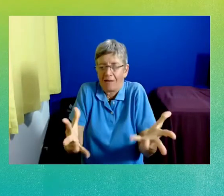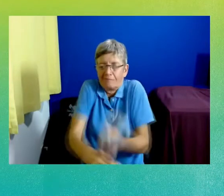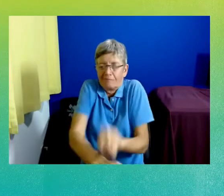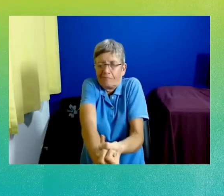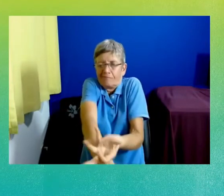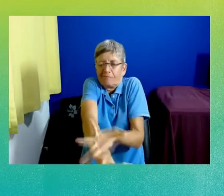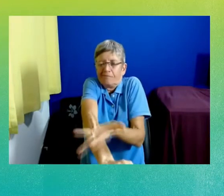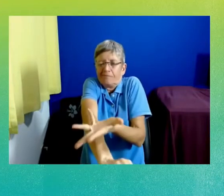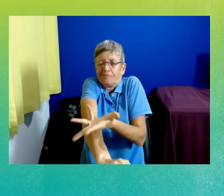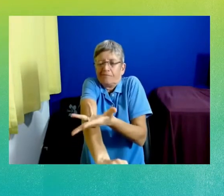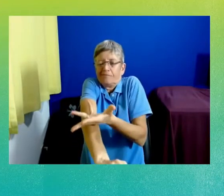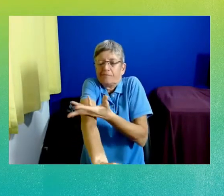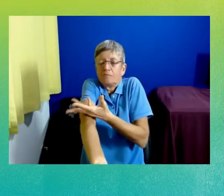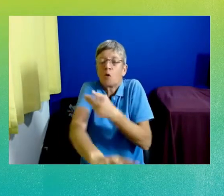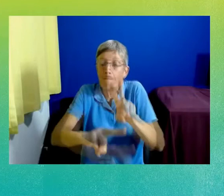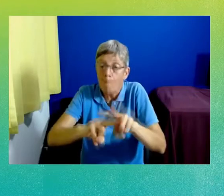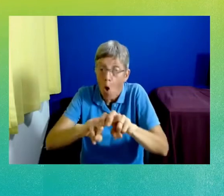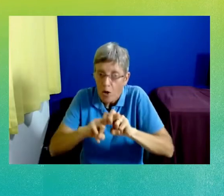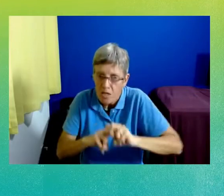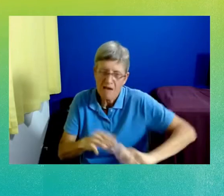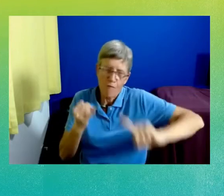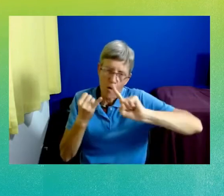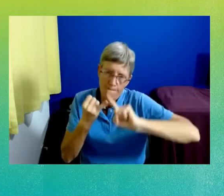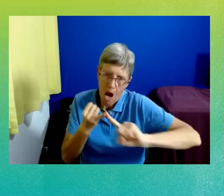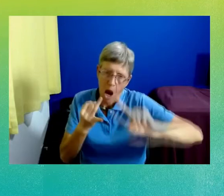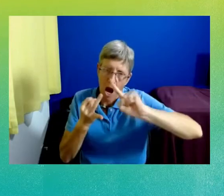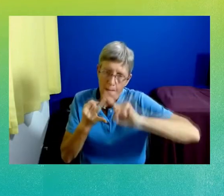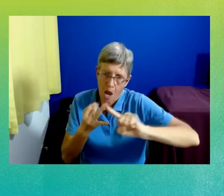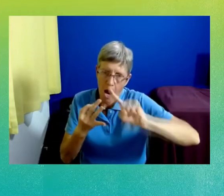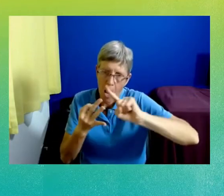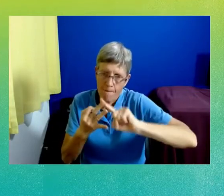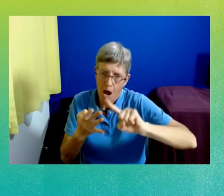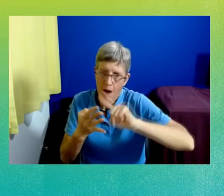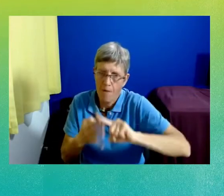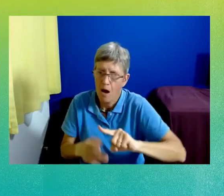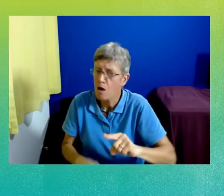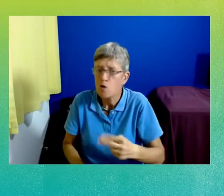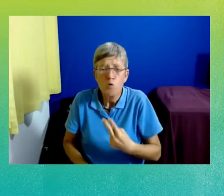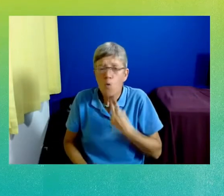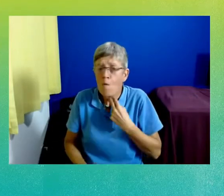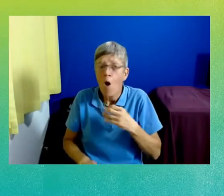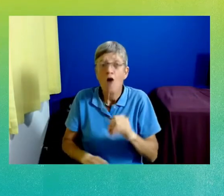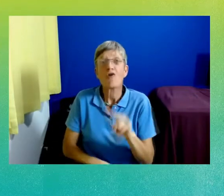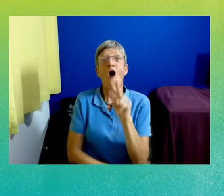entender. E aí sim se emocionar com essa literatura.